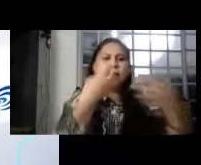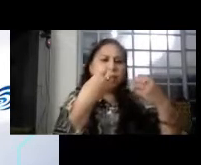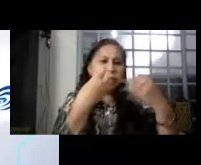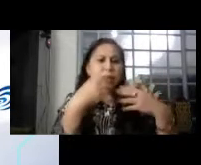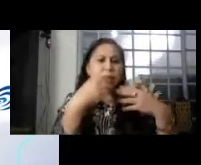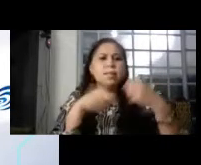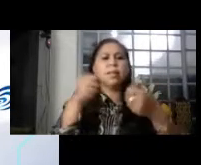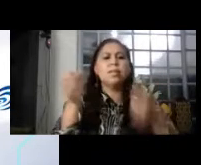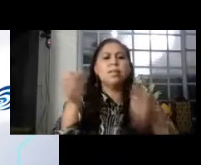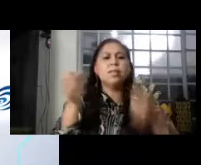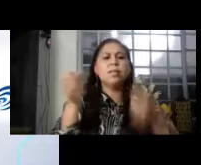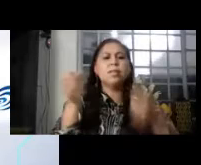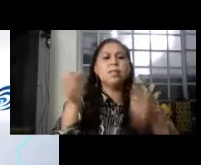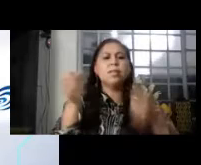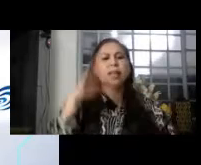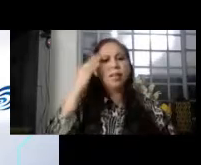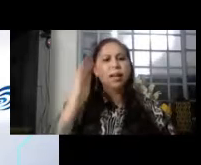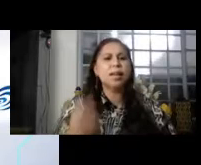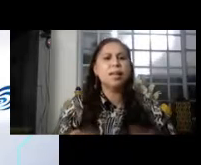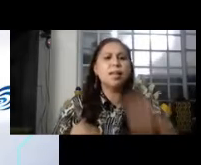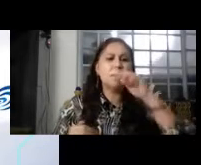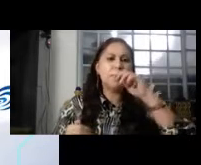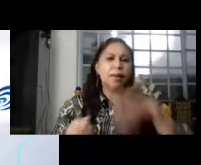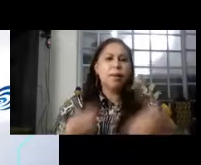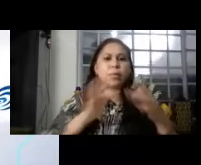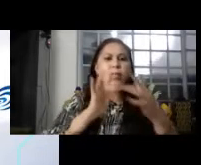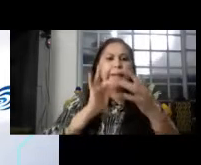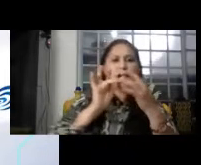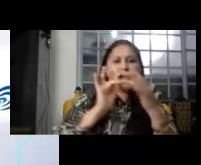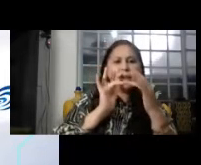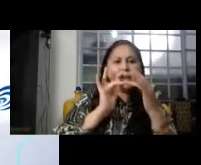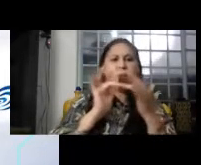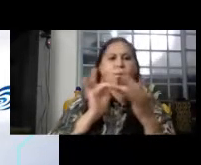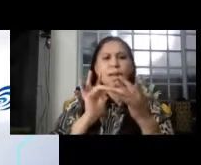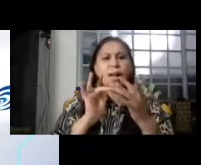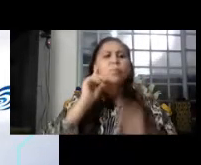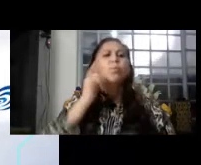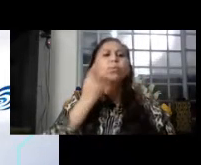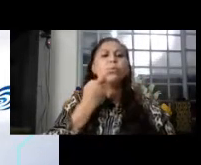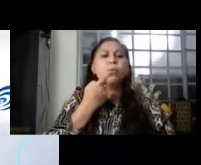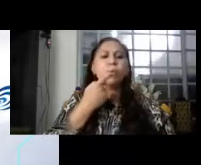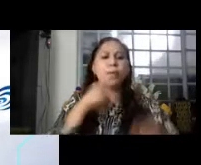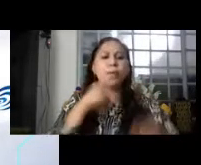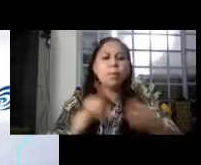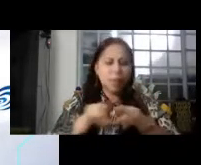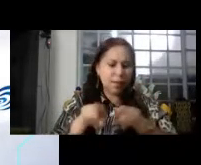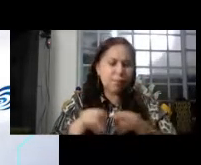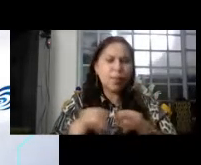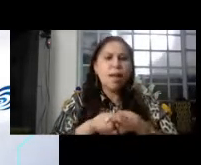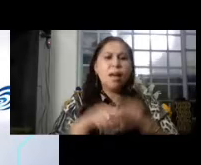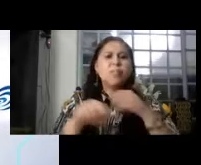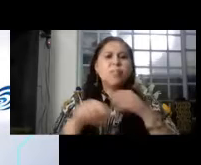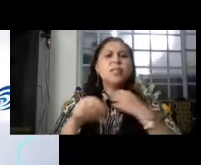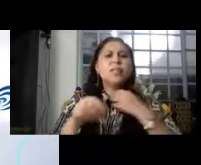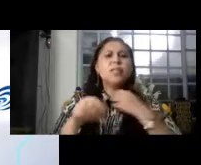ela me ensina sinais novos, né? Jaqueline. Por isso que é bom a gente ter contato com o surdo também.